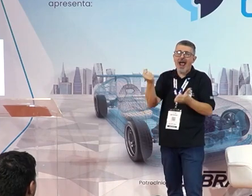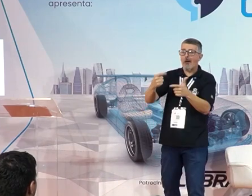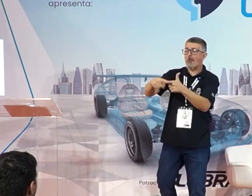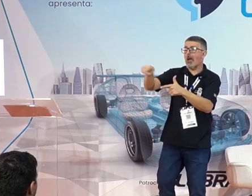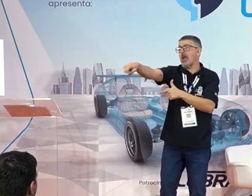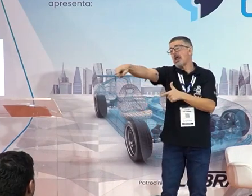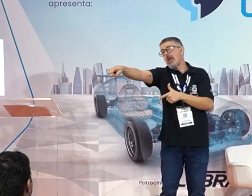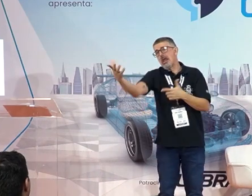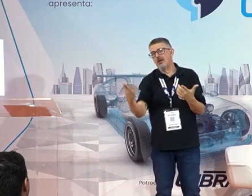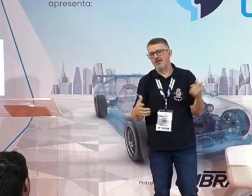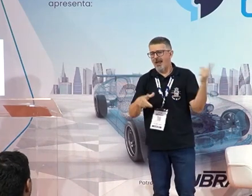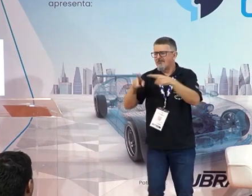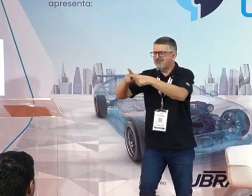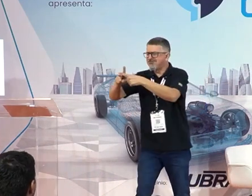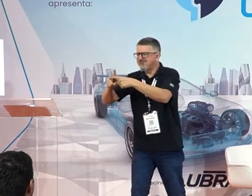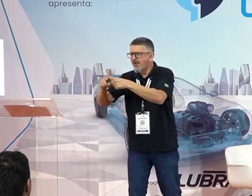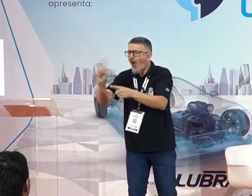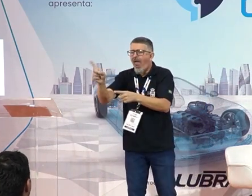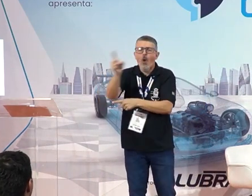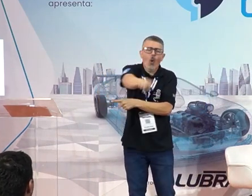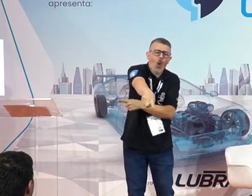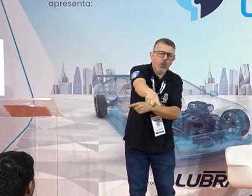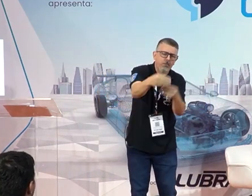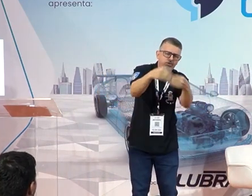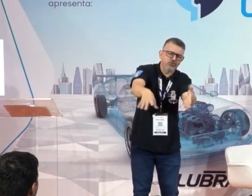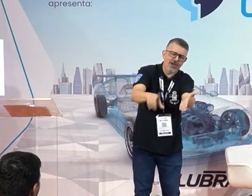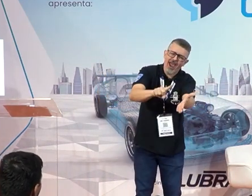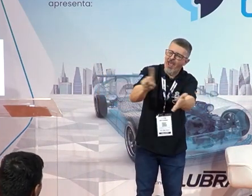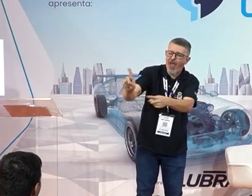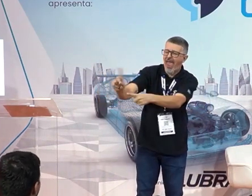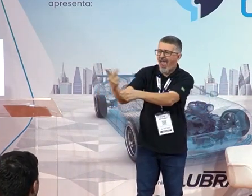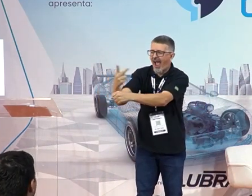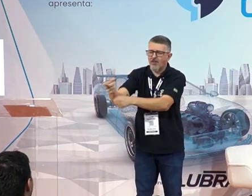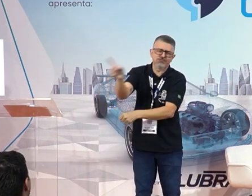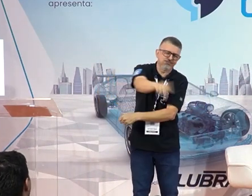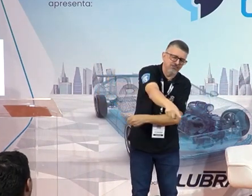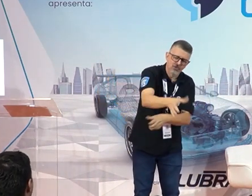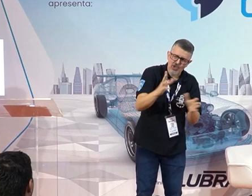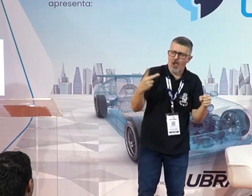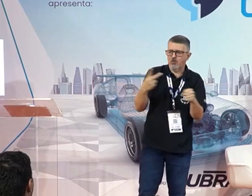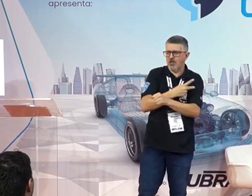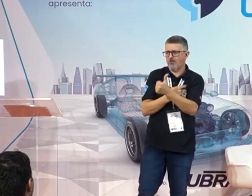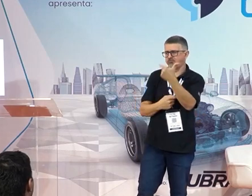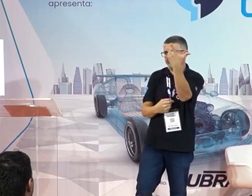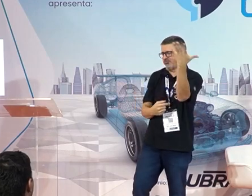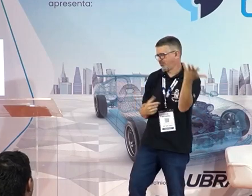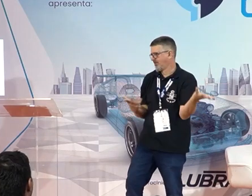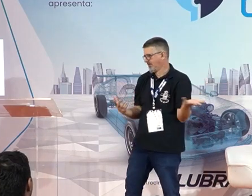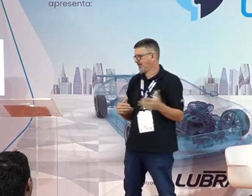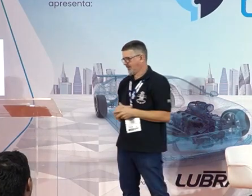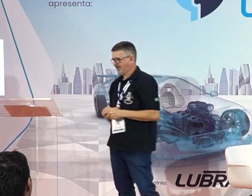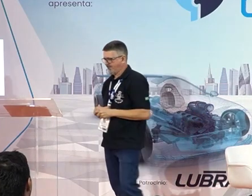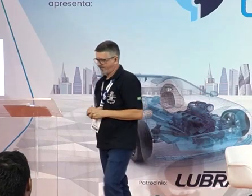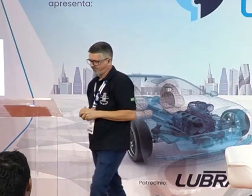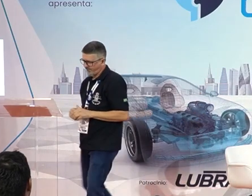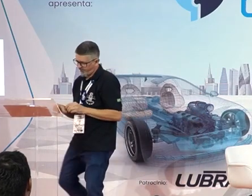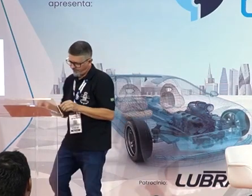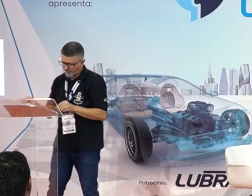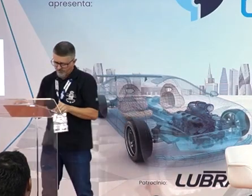surdo, ele não sabe, olha, olha, o problema é outro, esse problema, ele quer, ele quer, já aconteceu muitos prejuízos, então,